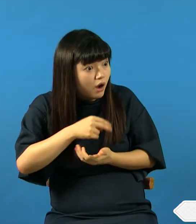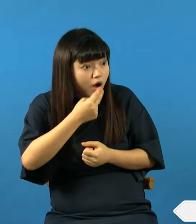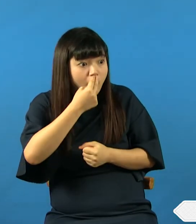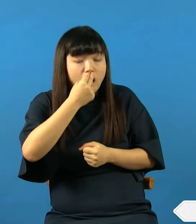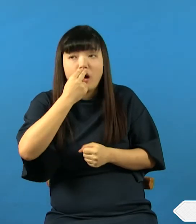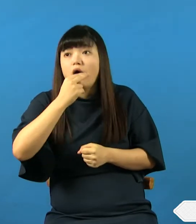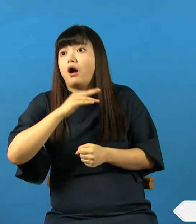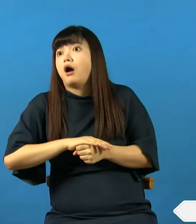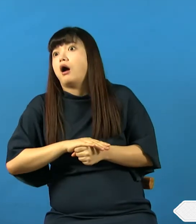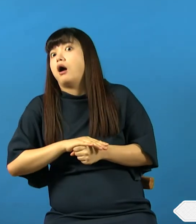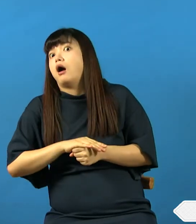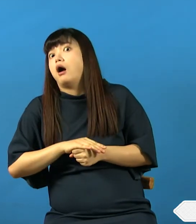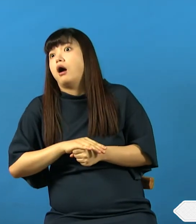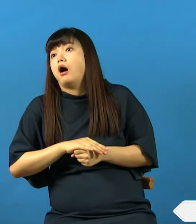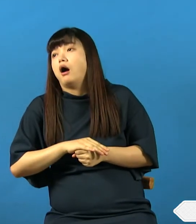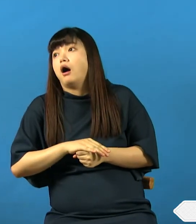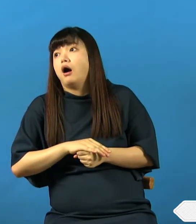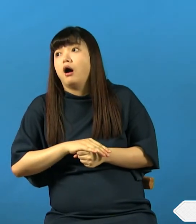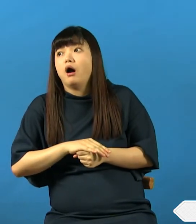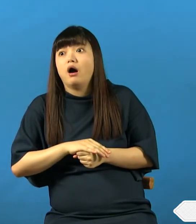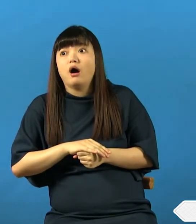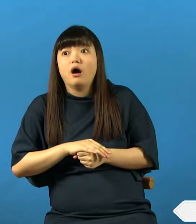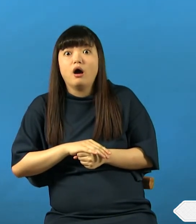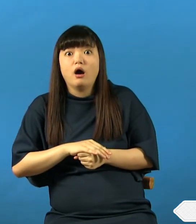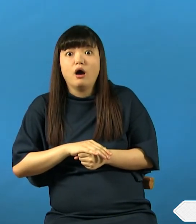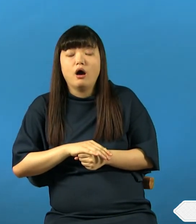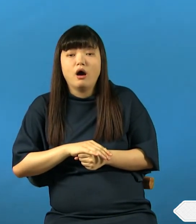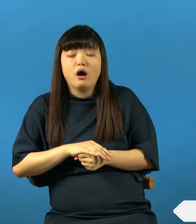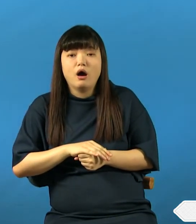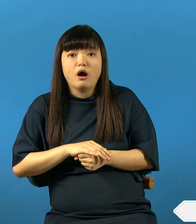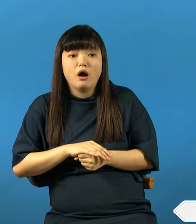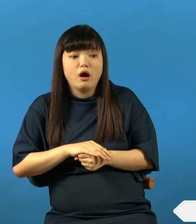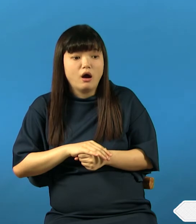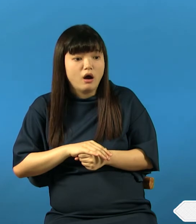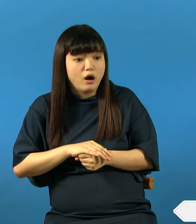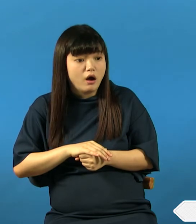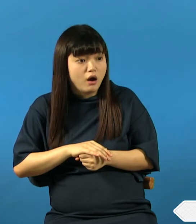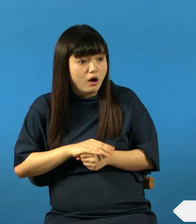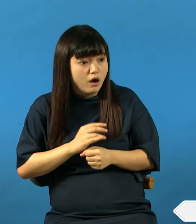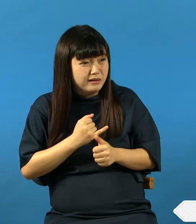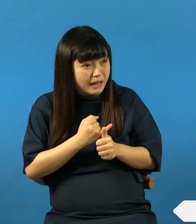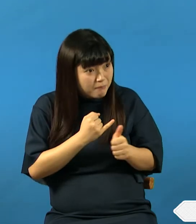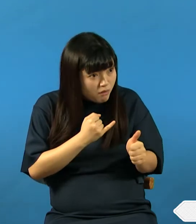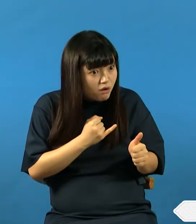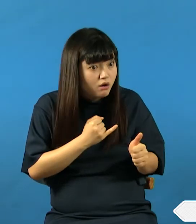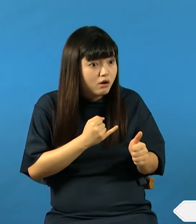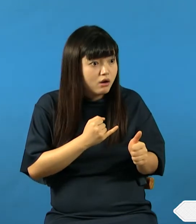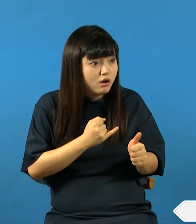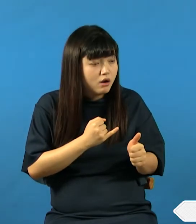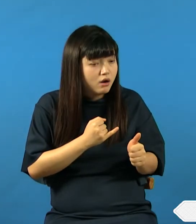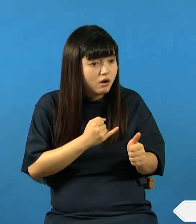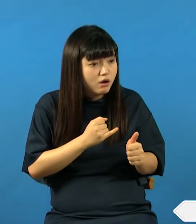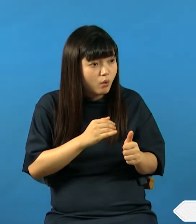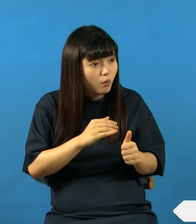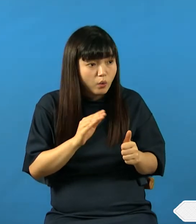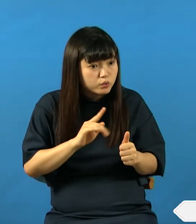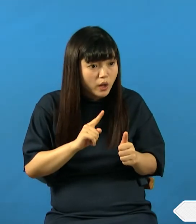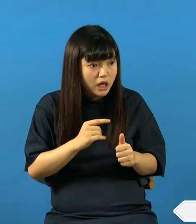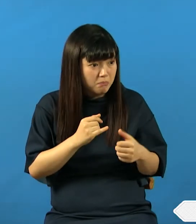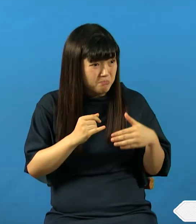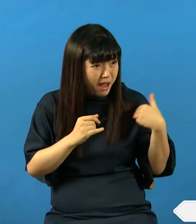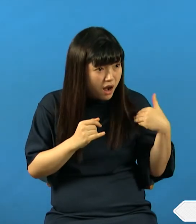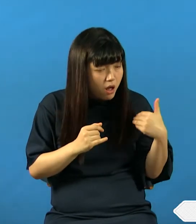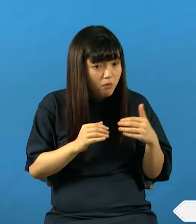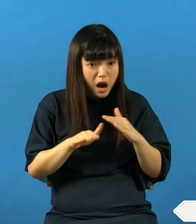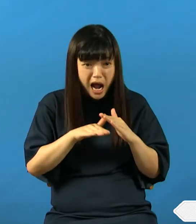그 집사님이 억울하고 분해서 견딜 수가 없더라고 합니다. 세상에 가정이라는 작자가 어떻게 가정을